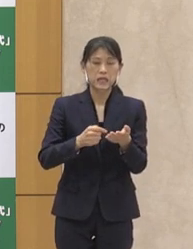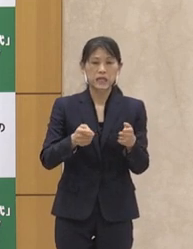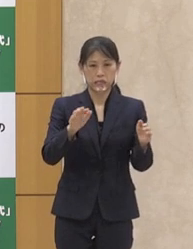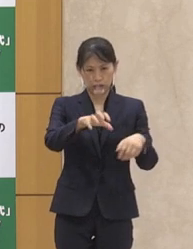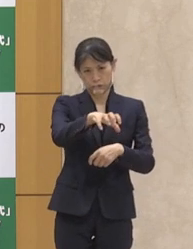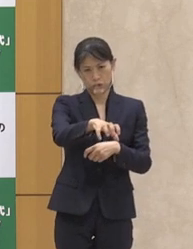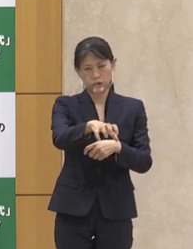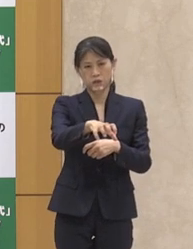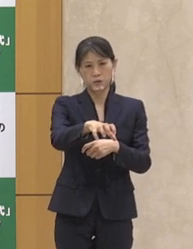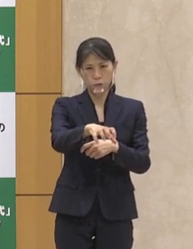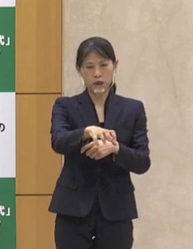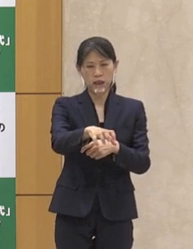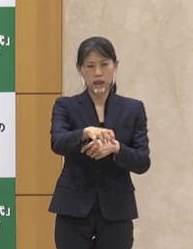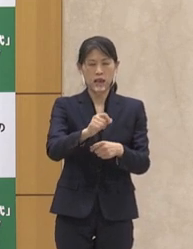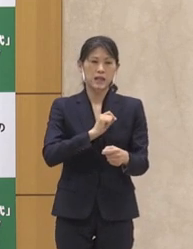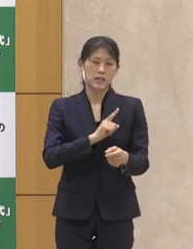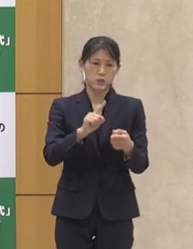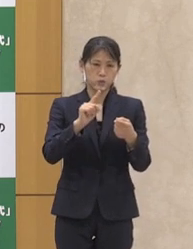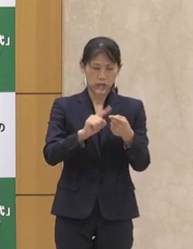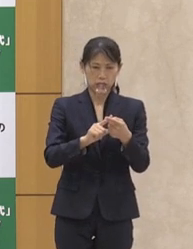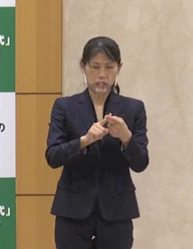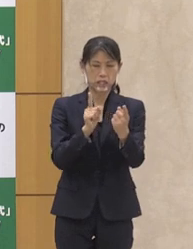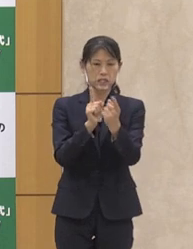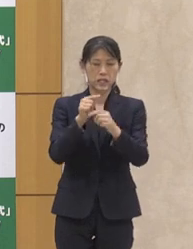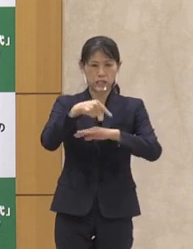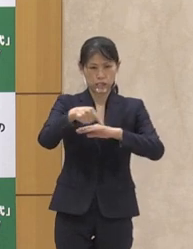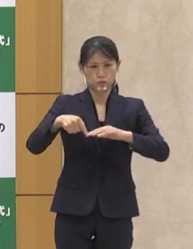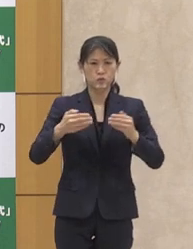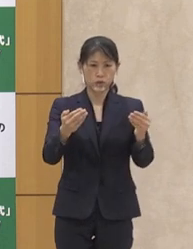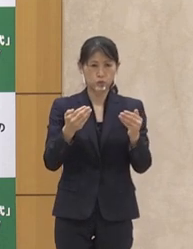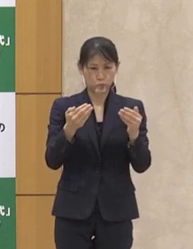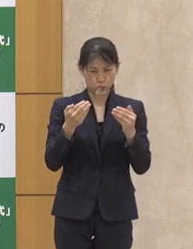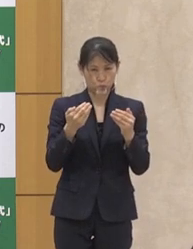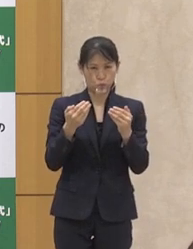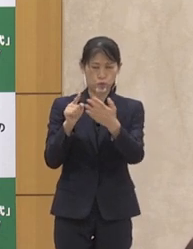に対策を講じる必要があるともされております。